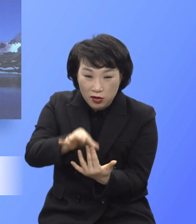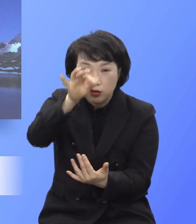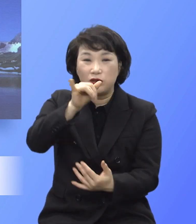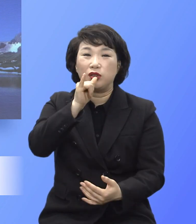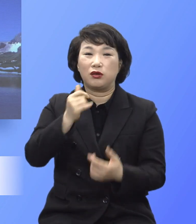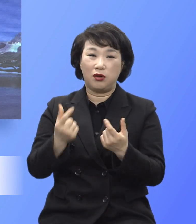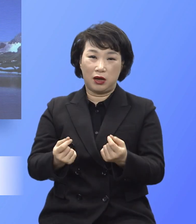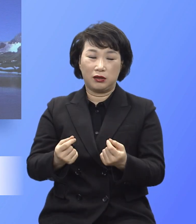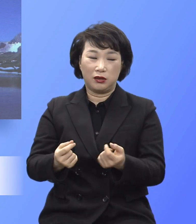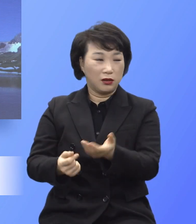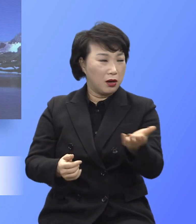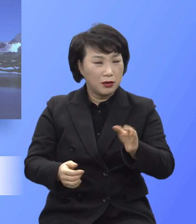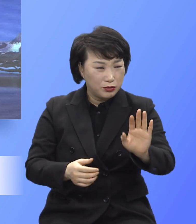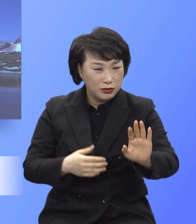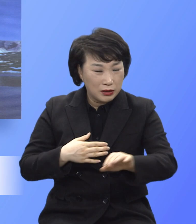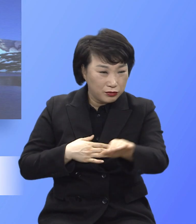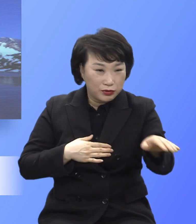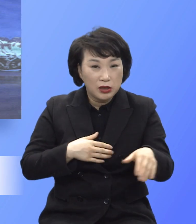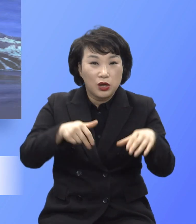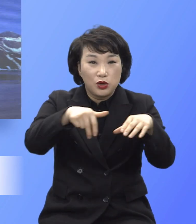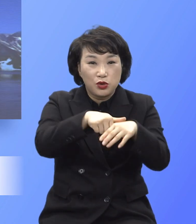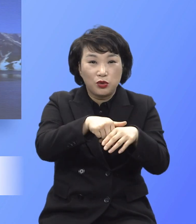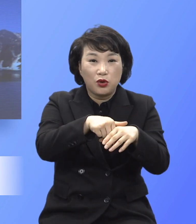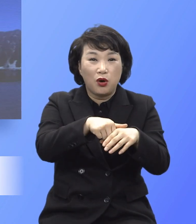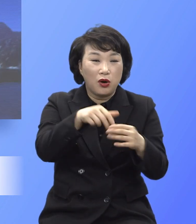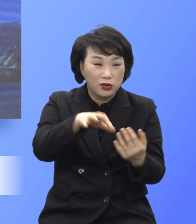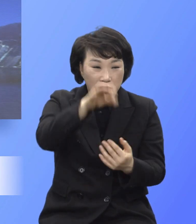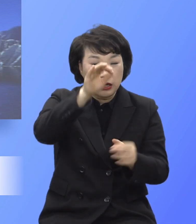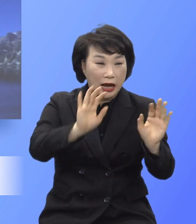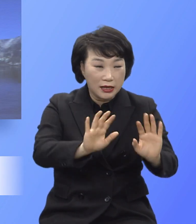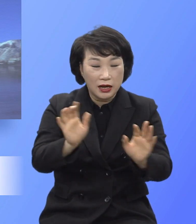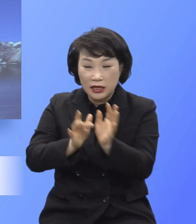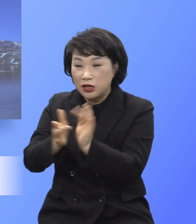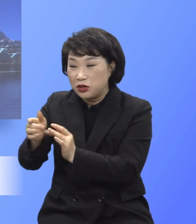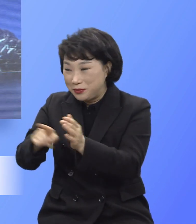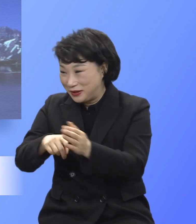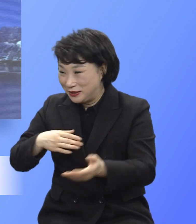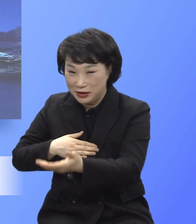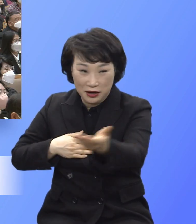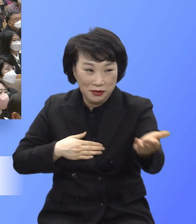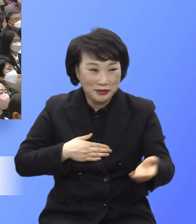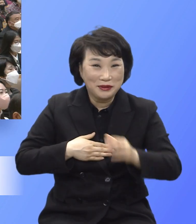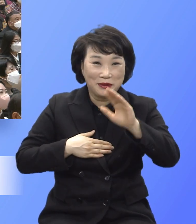우린 종교인이 아니라 예수 믿는 사람 되기를 주님의 이름으로